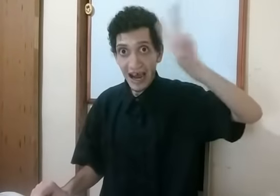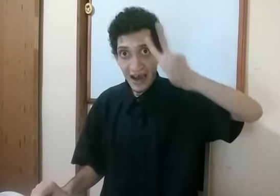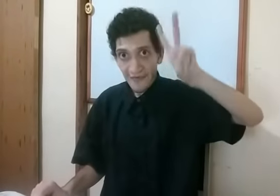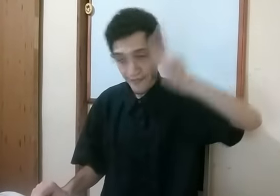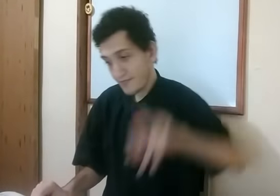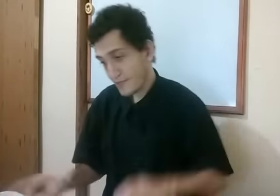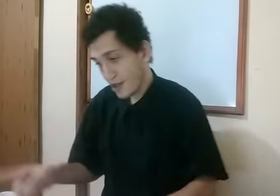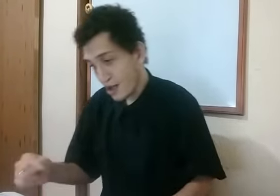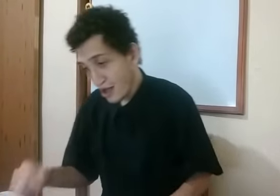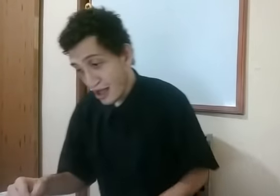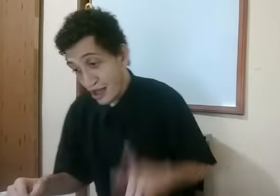lembrar,